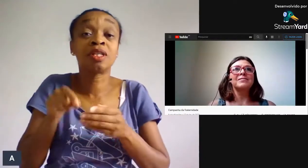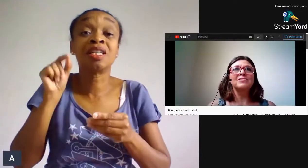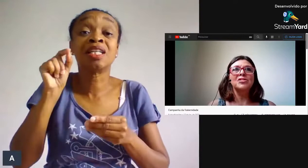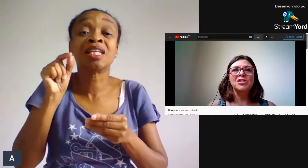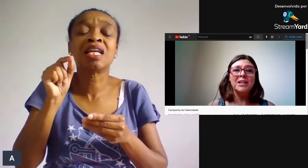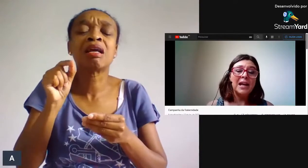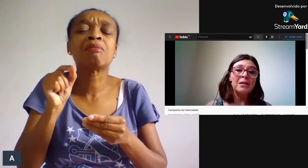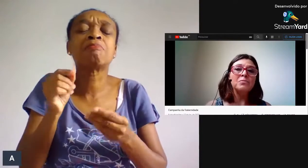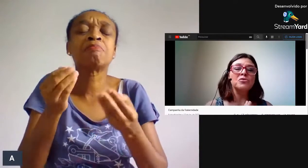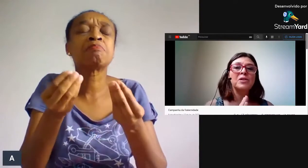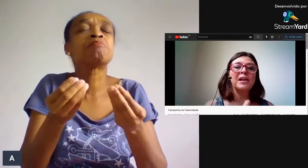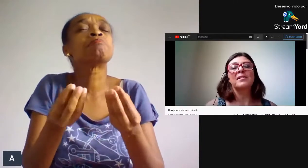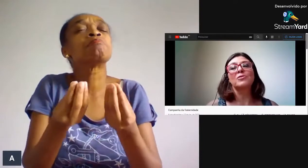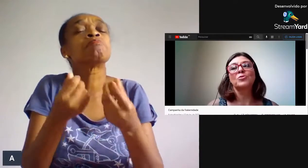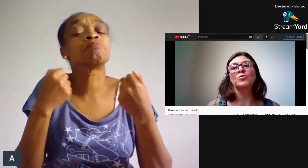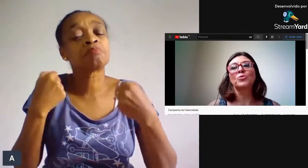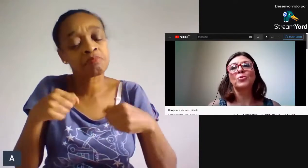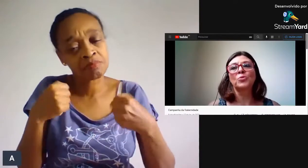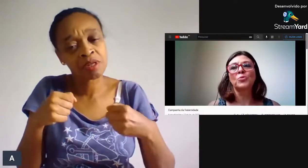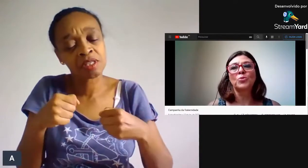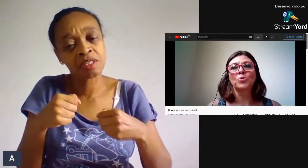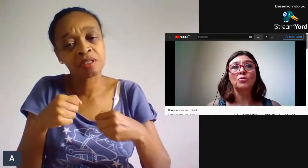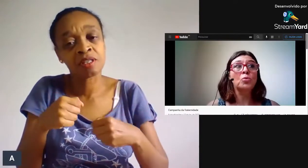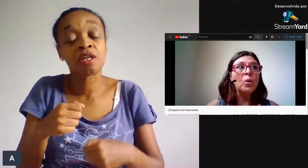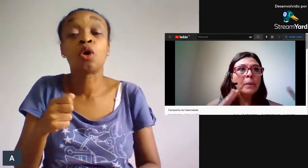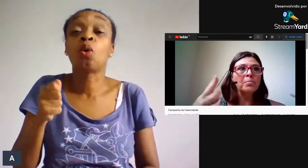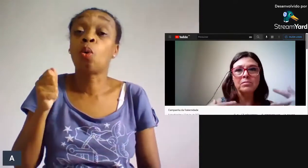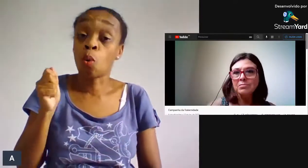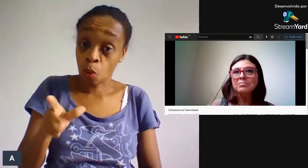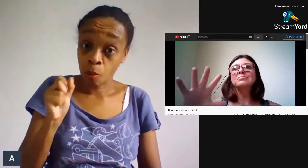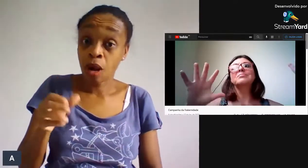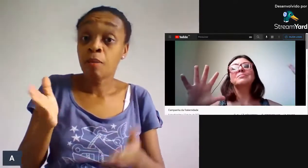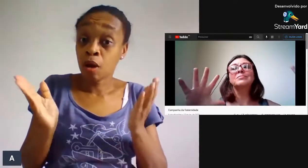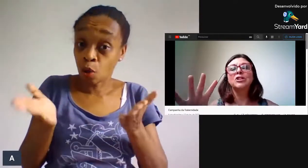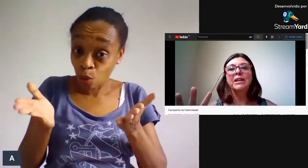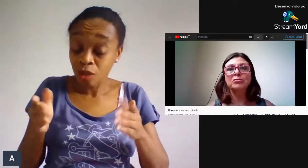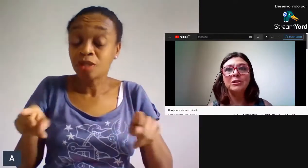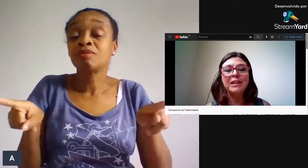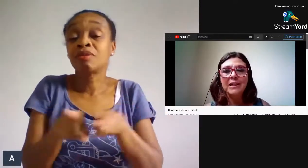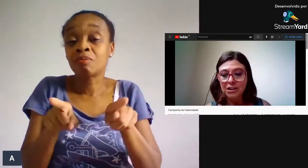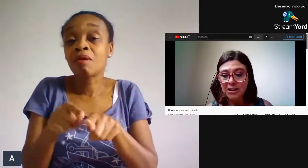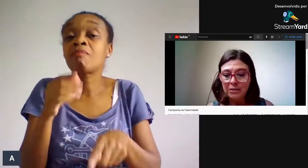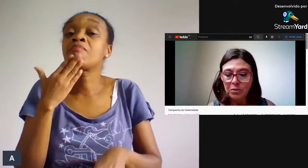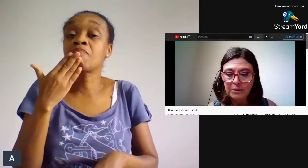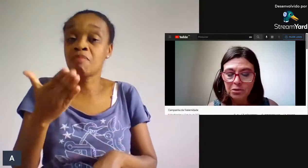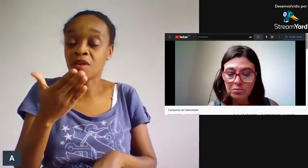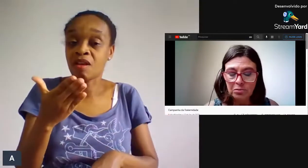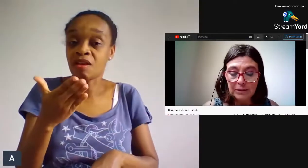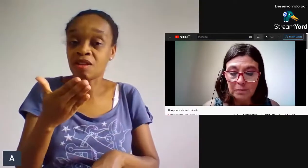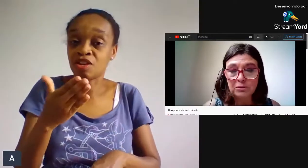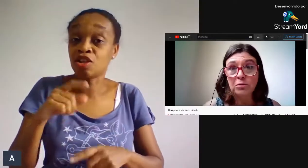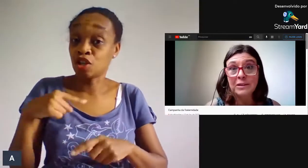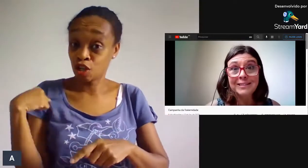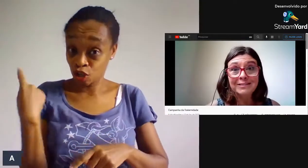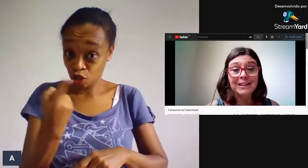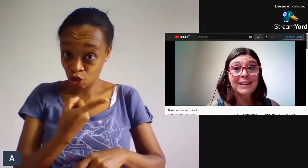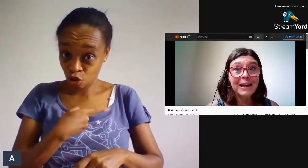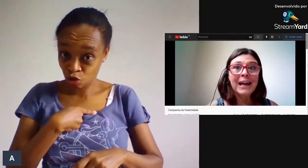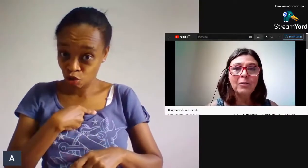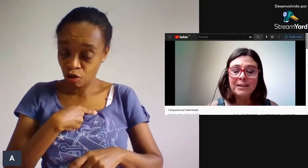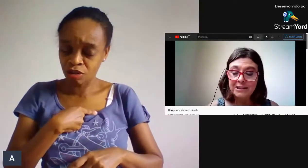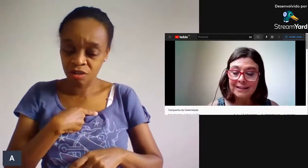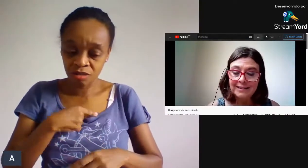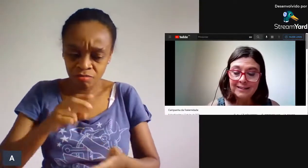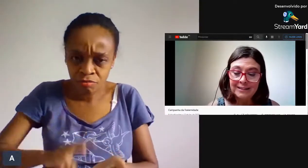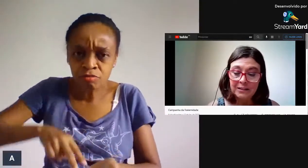nós tiremos, né, o nosso corpo de dentro da igreja e atuemos junto às pessoas